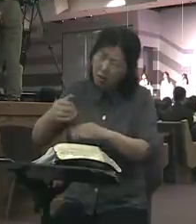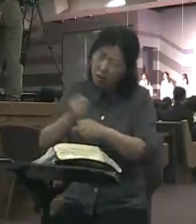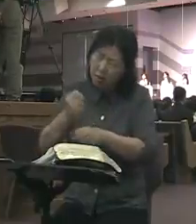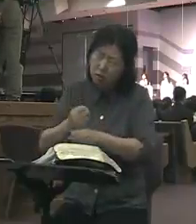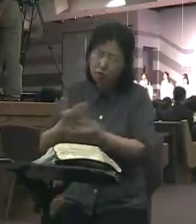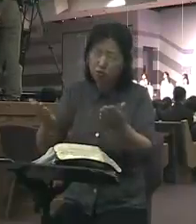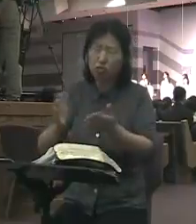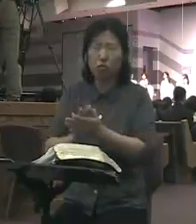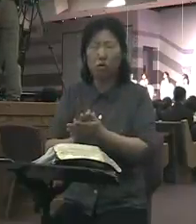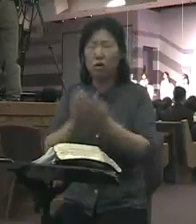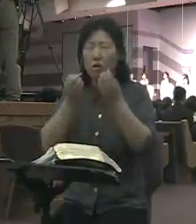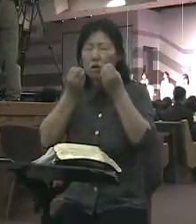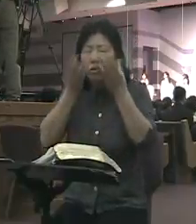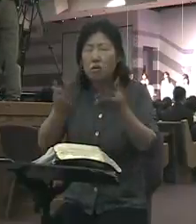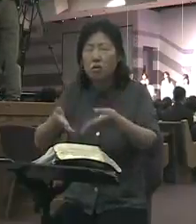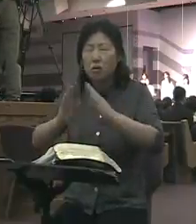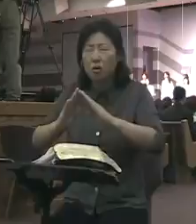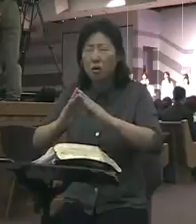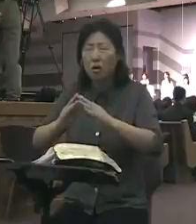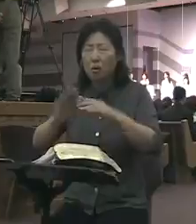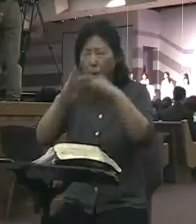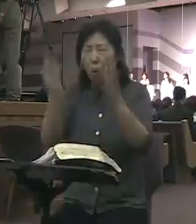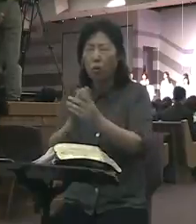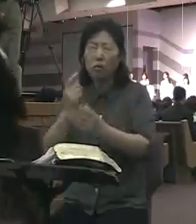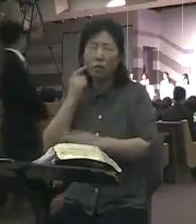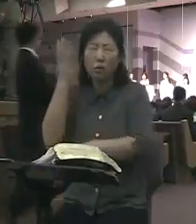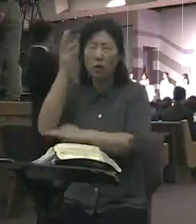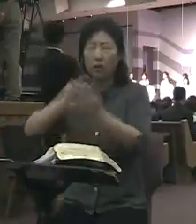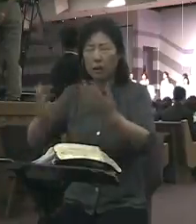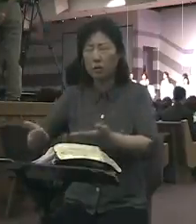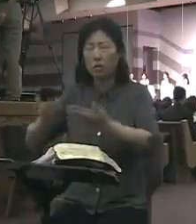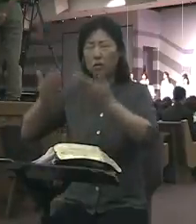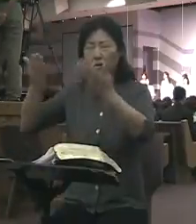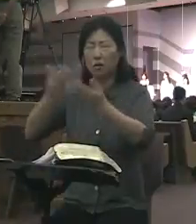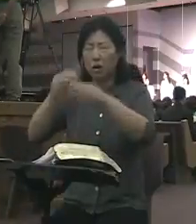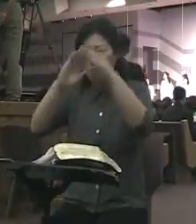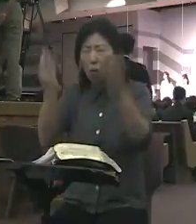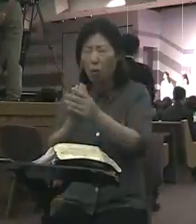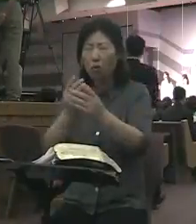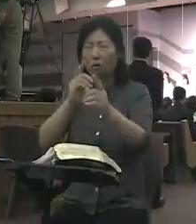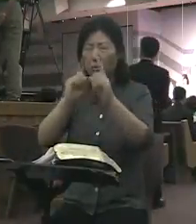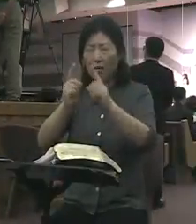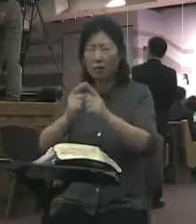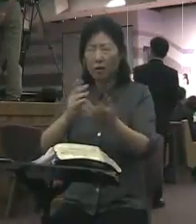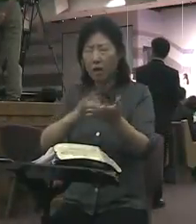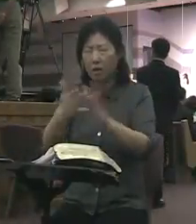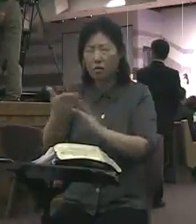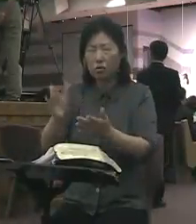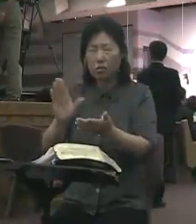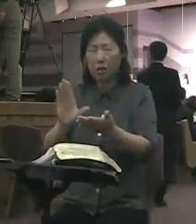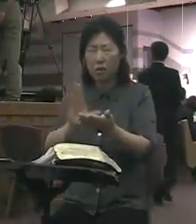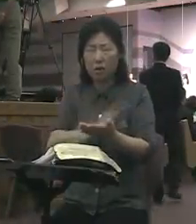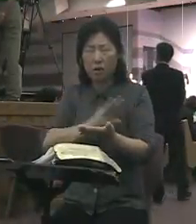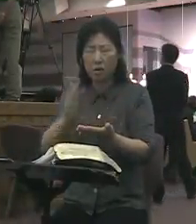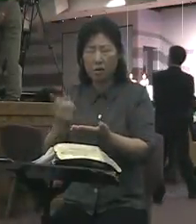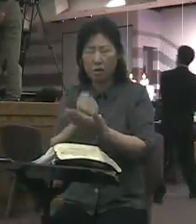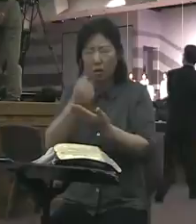하나님께 모든 영광과 찬양을 올려드리오며 이 모든 말씀을 우리 주 예수님의 이름으로